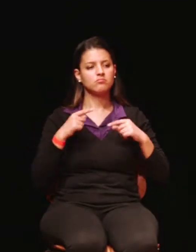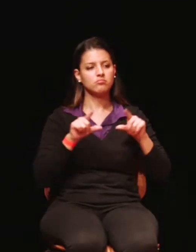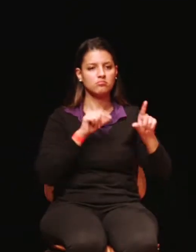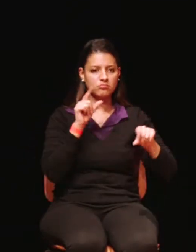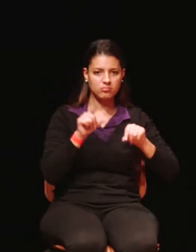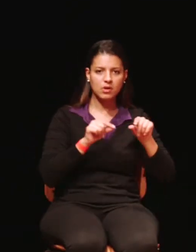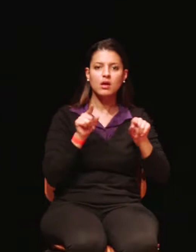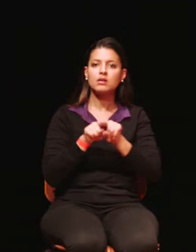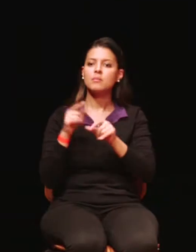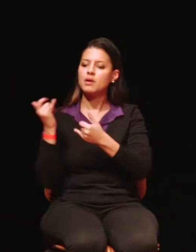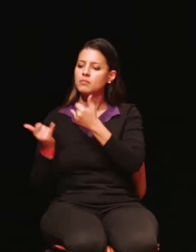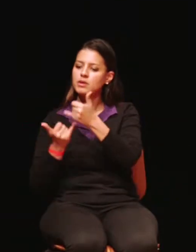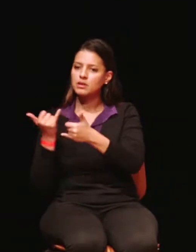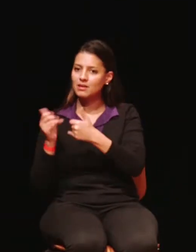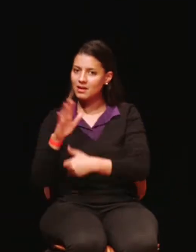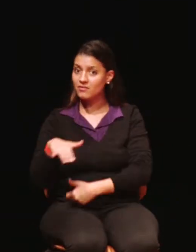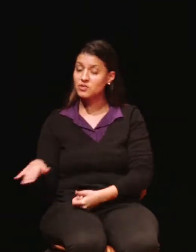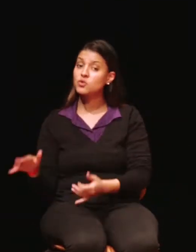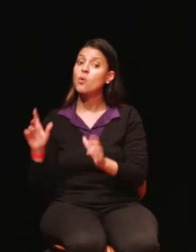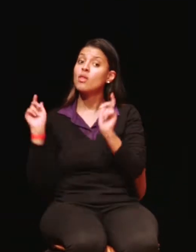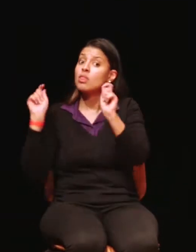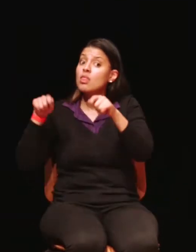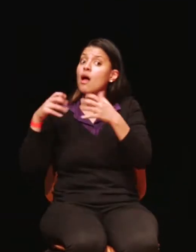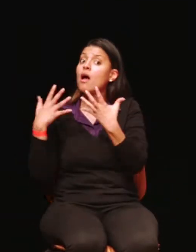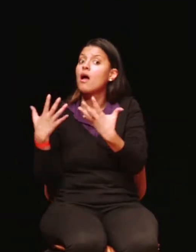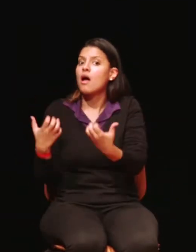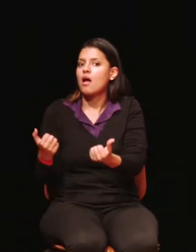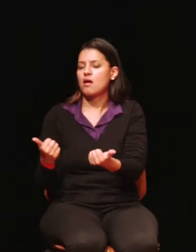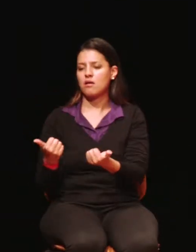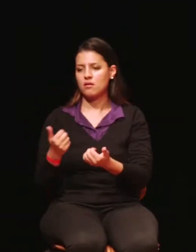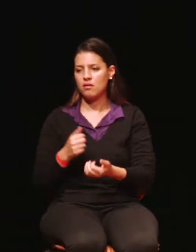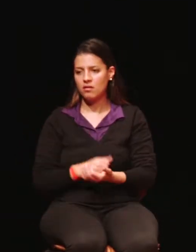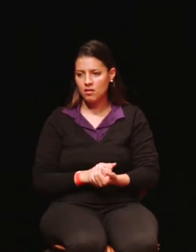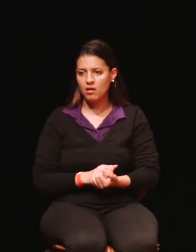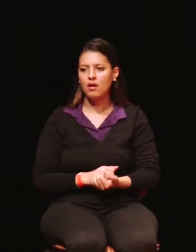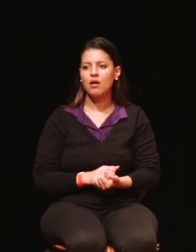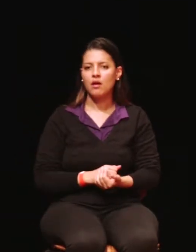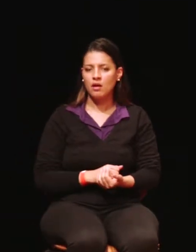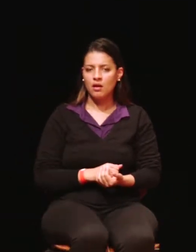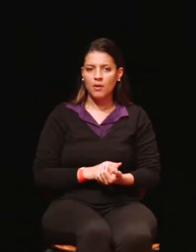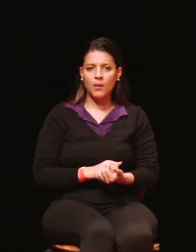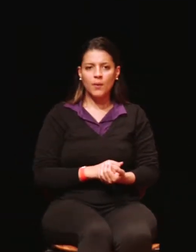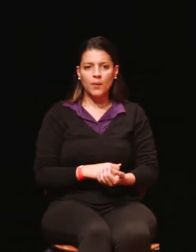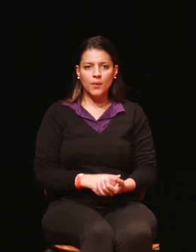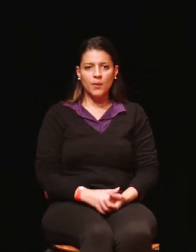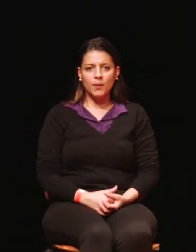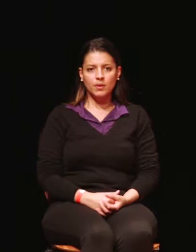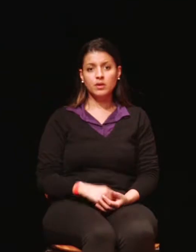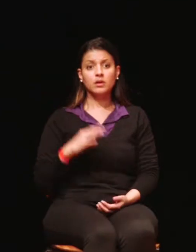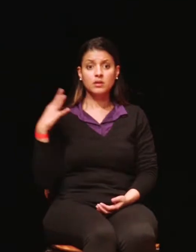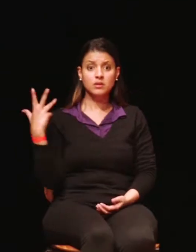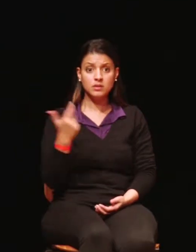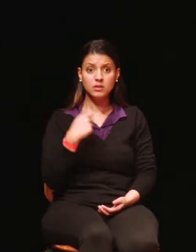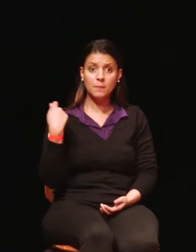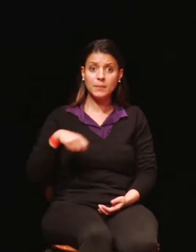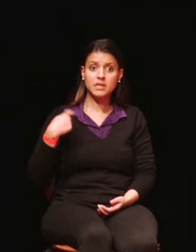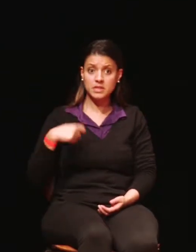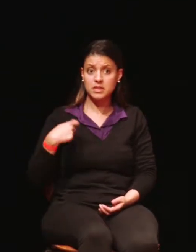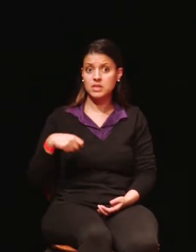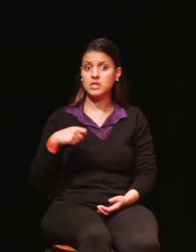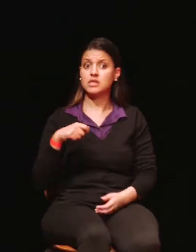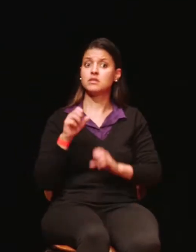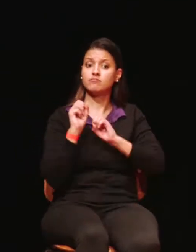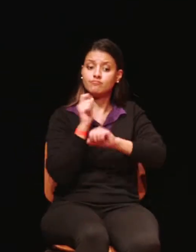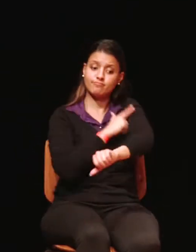brincadeiras infantis aceitáveis. Tudo passa pelo crivo da exigência da disciplina. Talvez